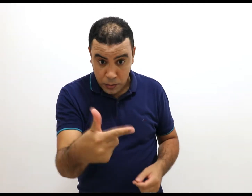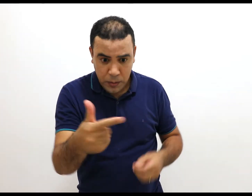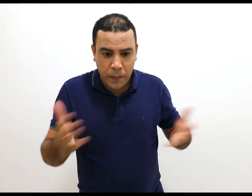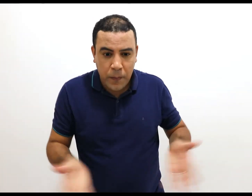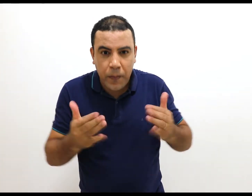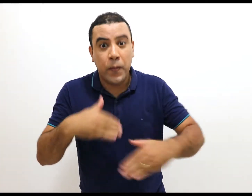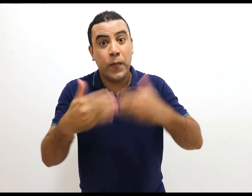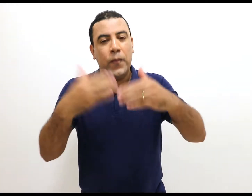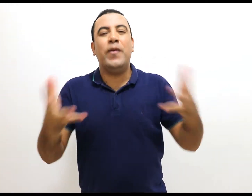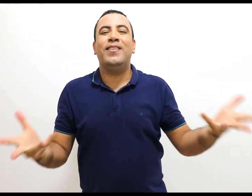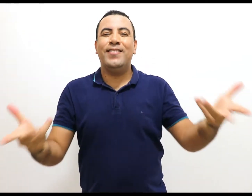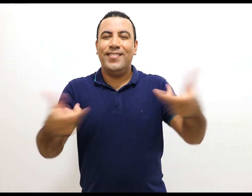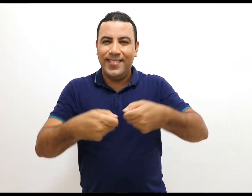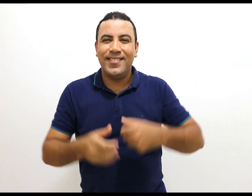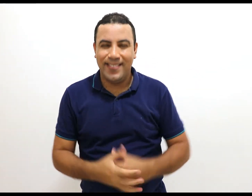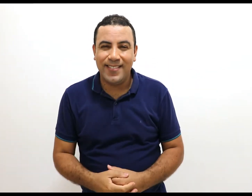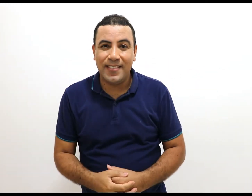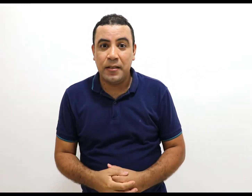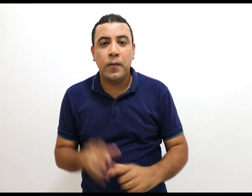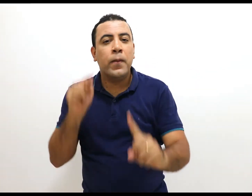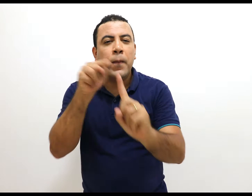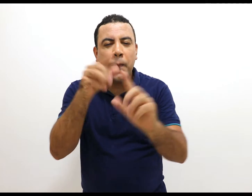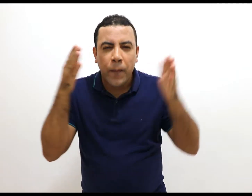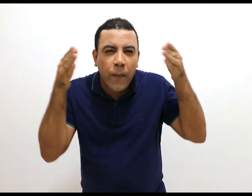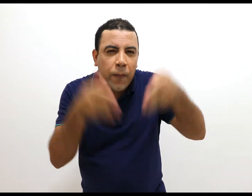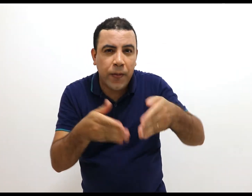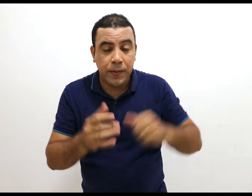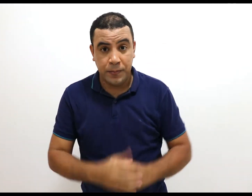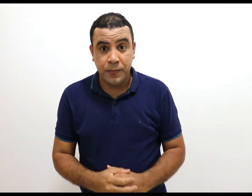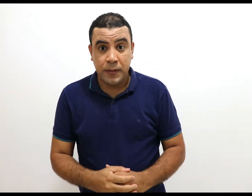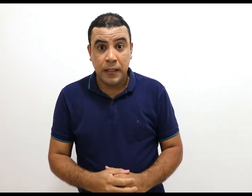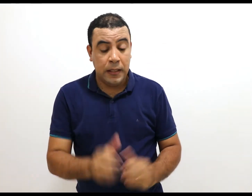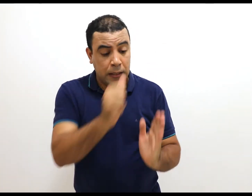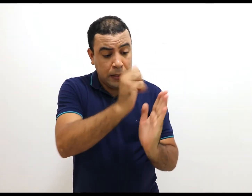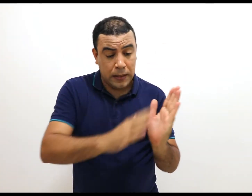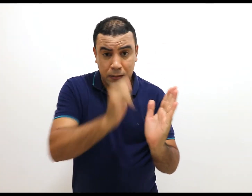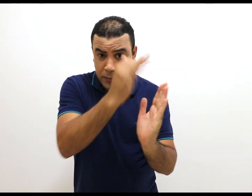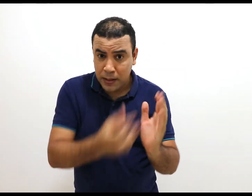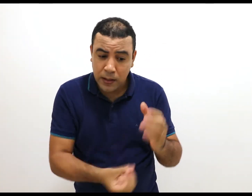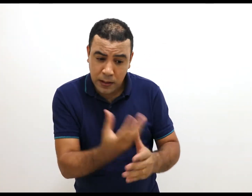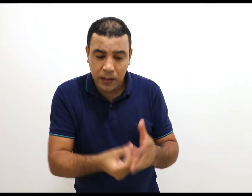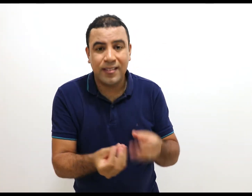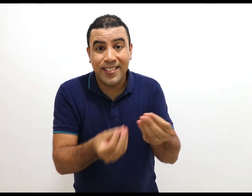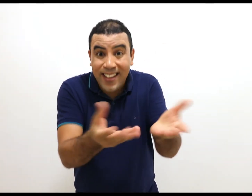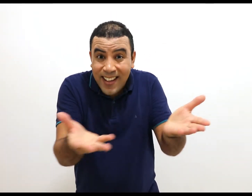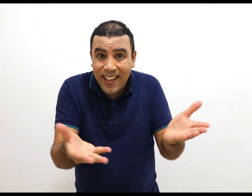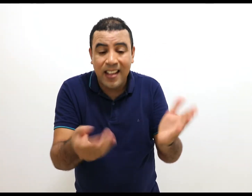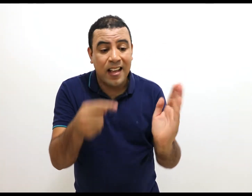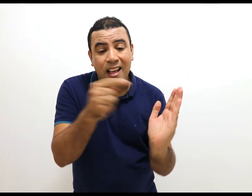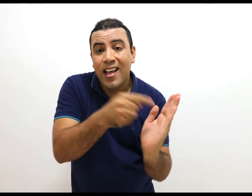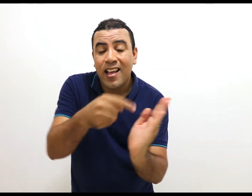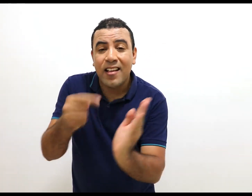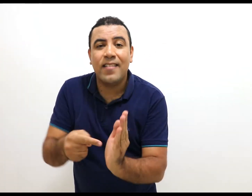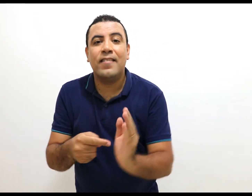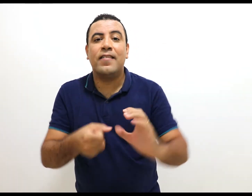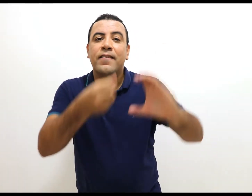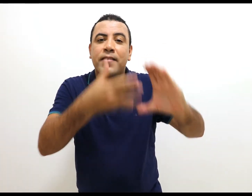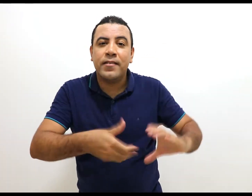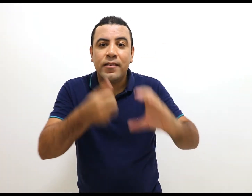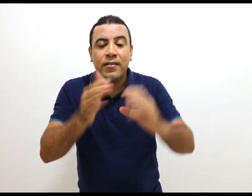como L2 e, mais especificamente, evidenciar as características do material produzido